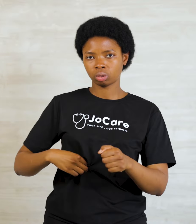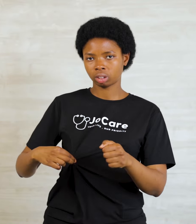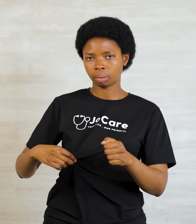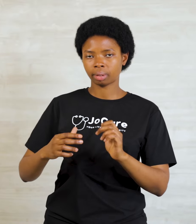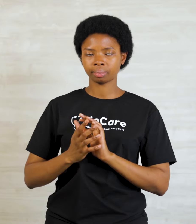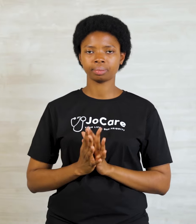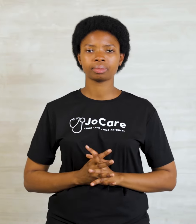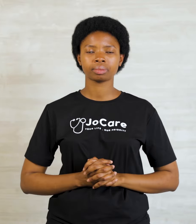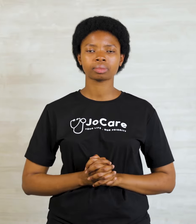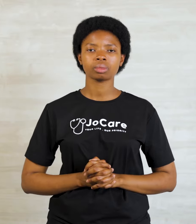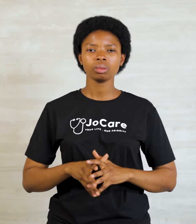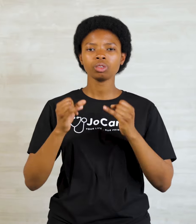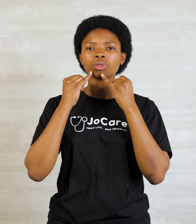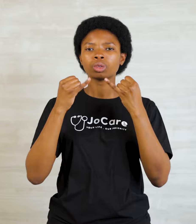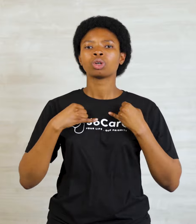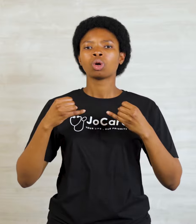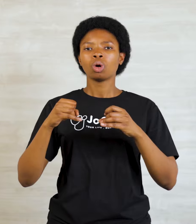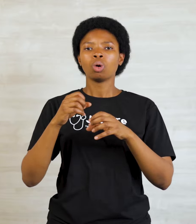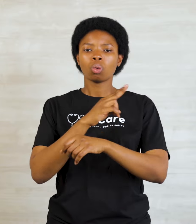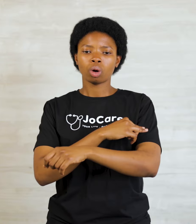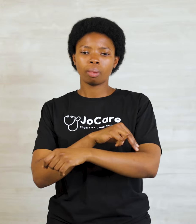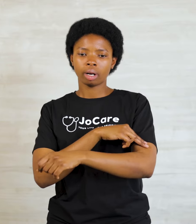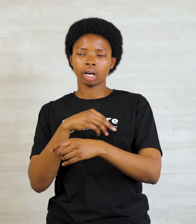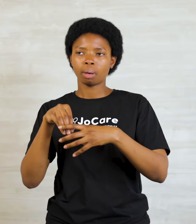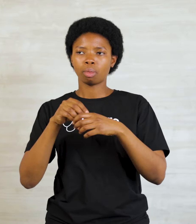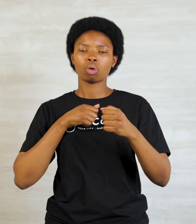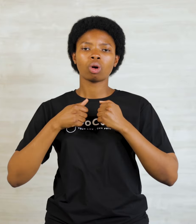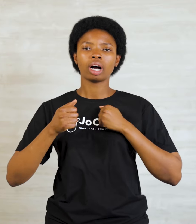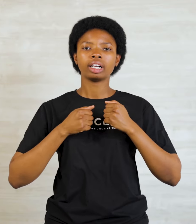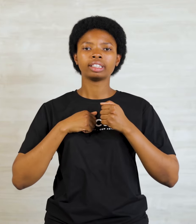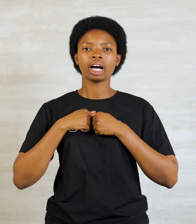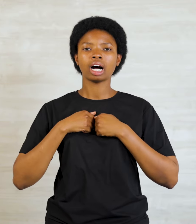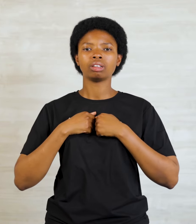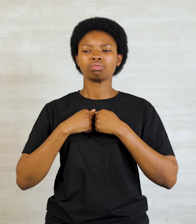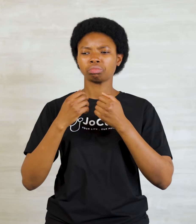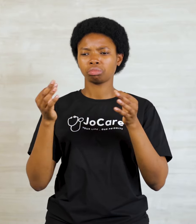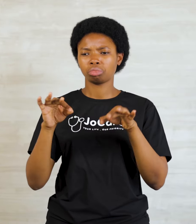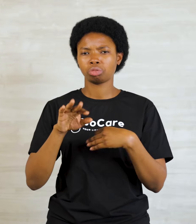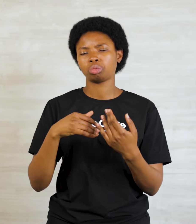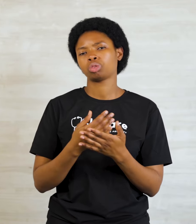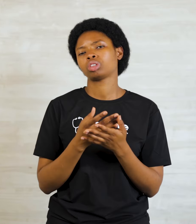kwa muganga mu Rwanda ari ubuntu ibyo bintu byose kuki bikomeza kugenda gutyo